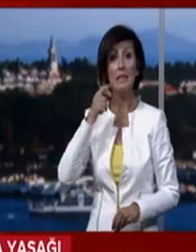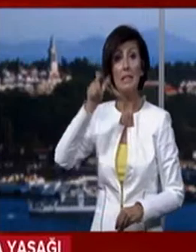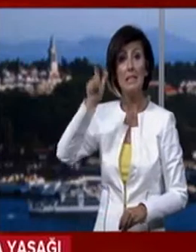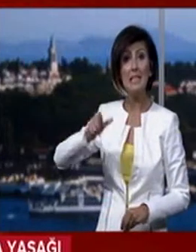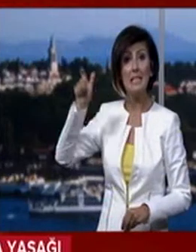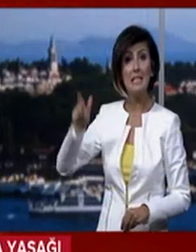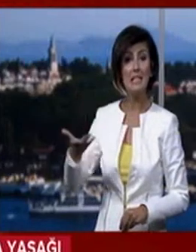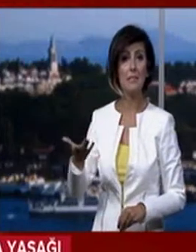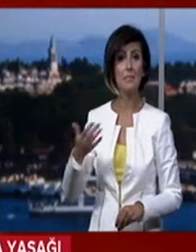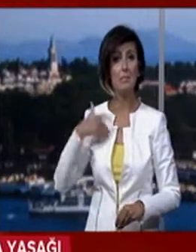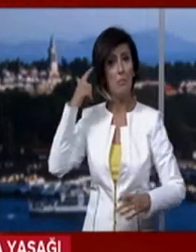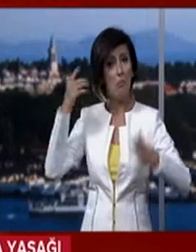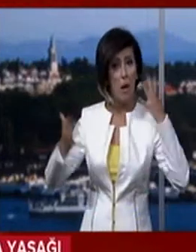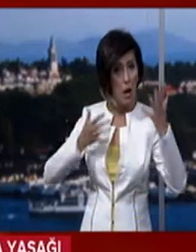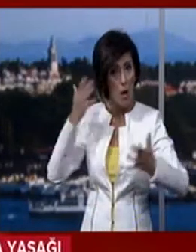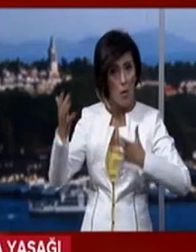İnsanların mahremiyetlerini